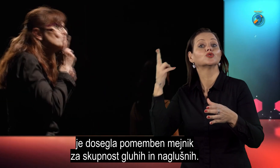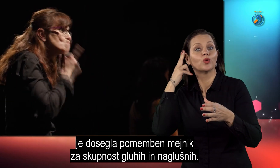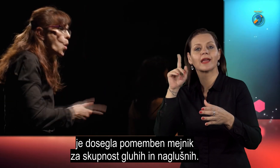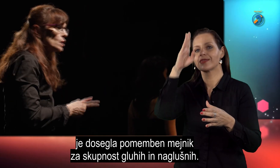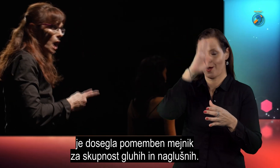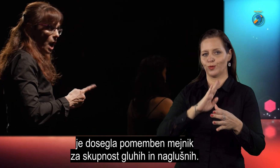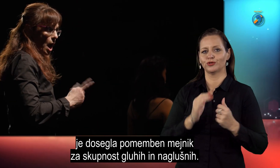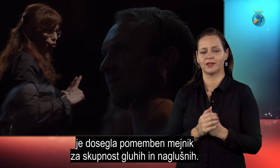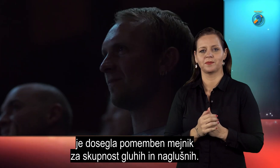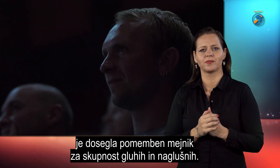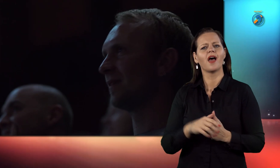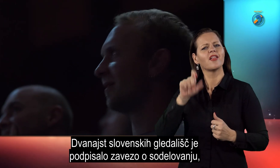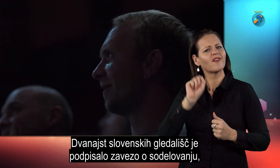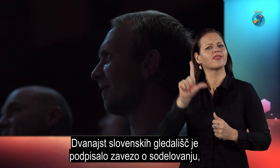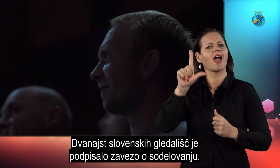naglušnih.